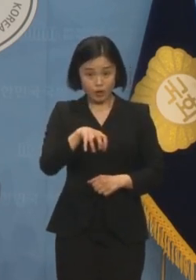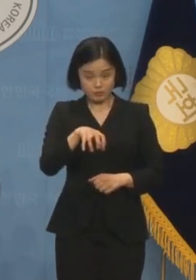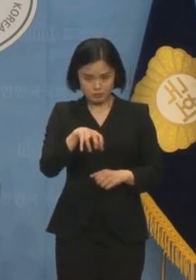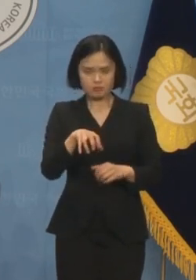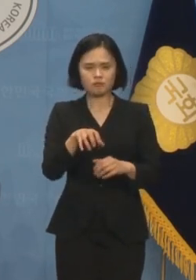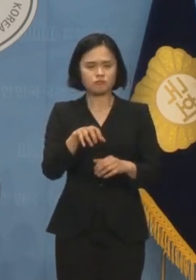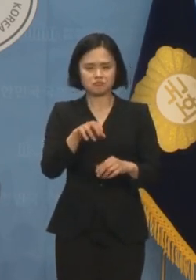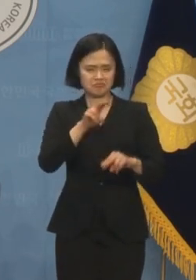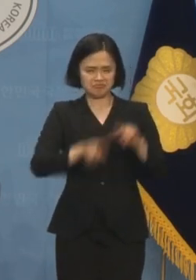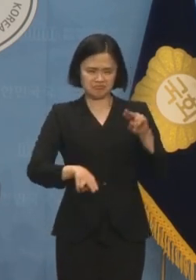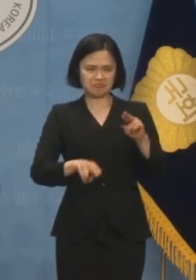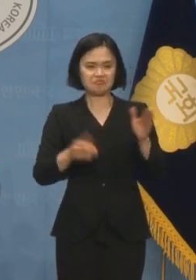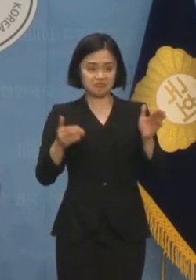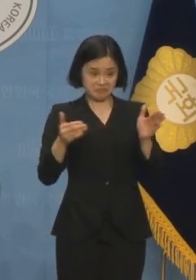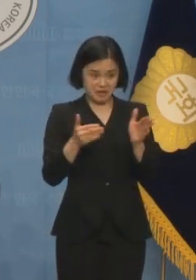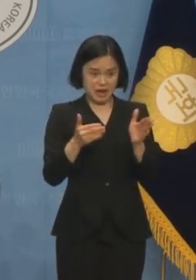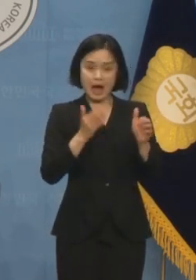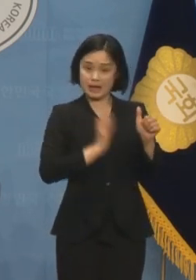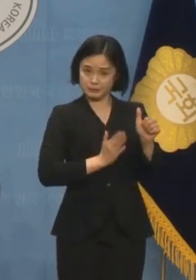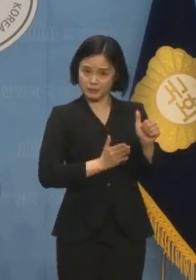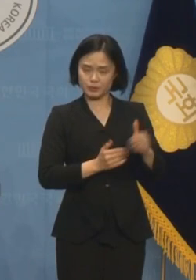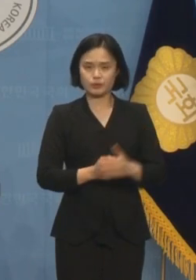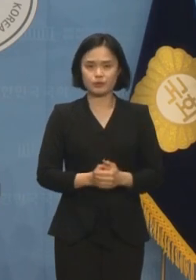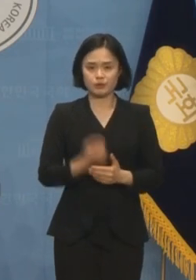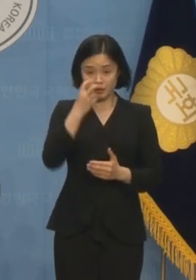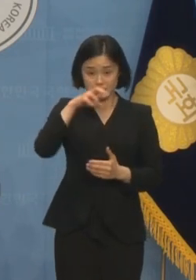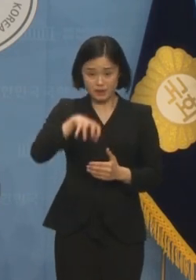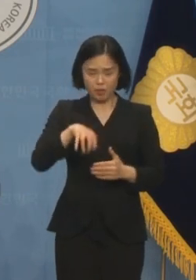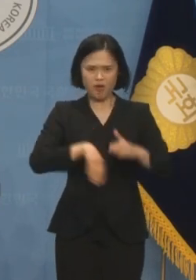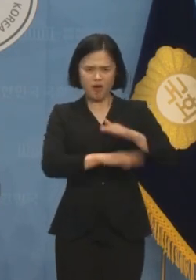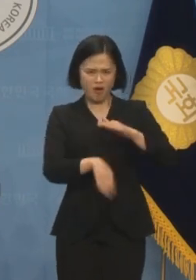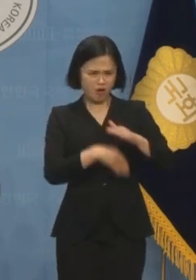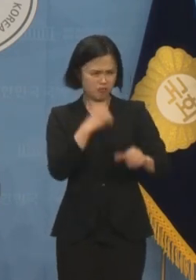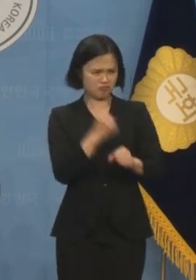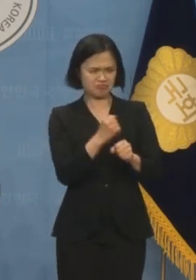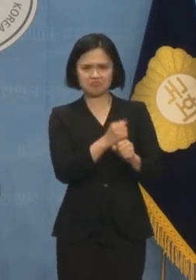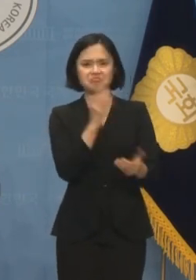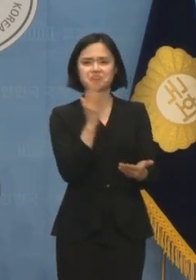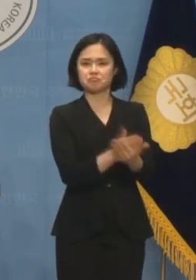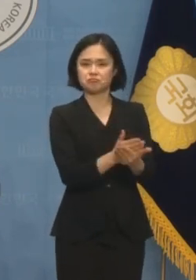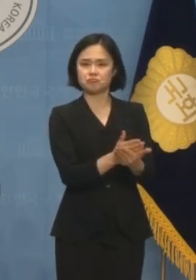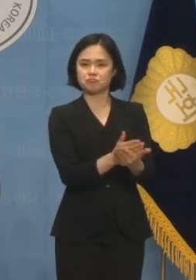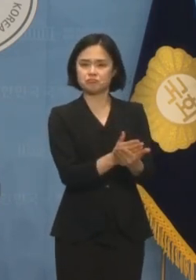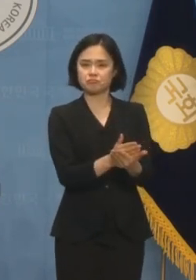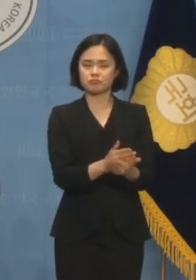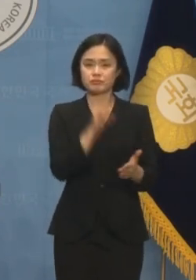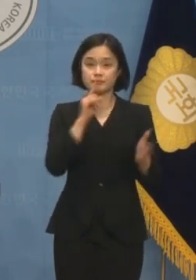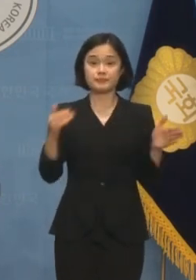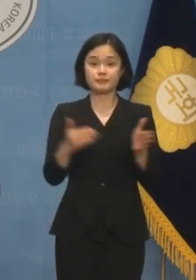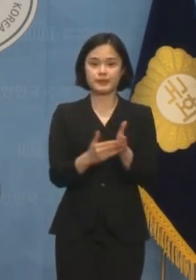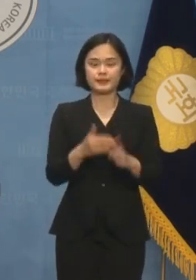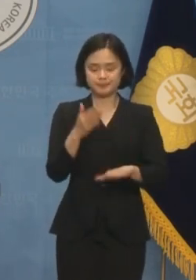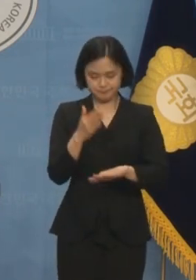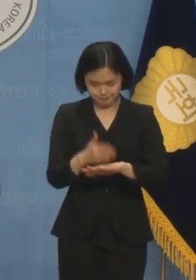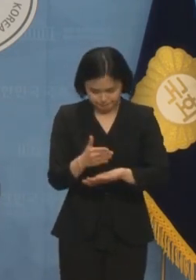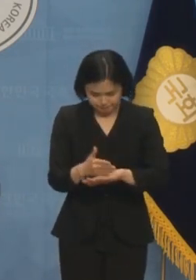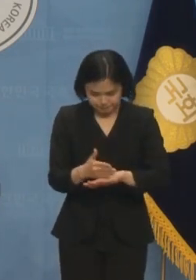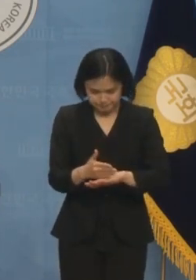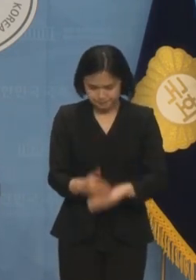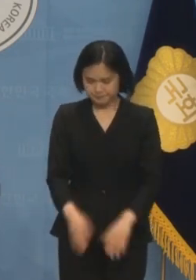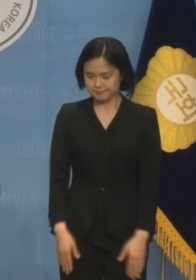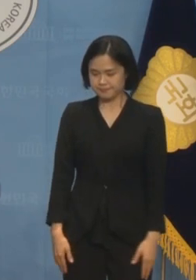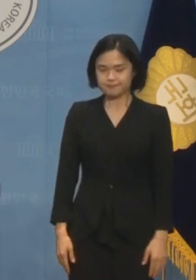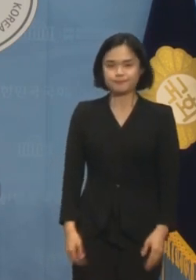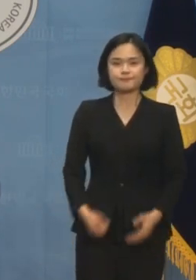나가십시오. 더 이상 감사원을 엉망으로 만들지 마십시오. 마치겠습니다. 감사합니다.